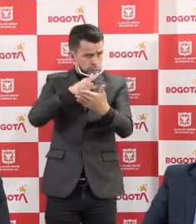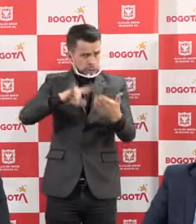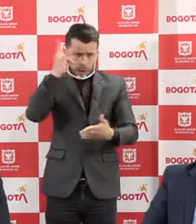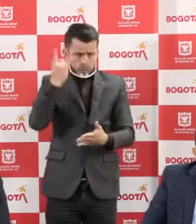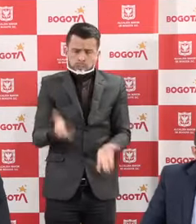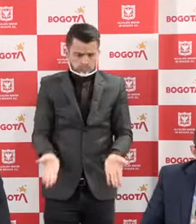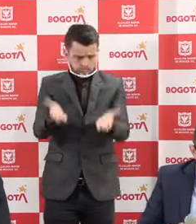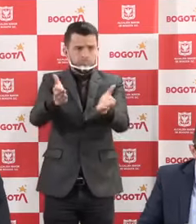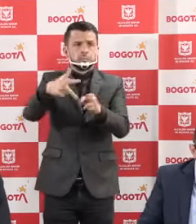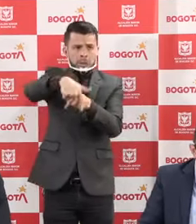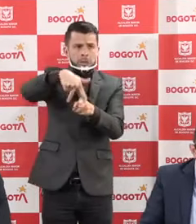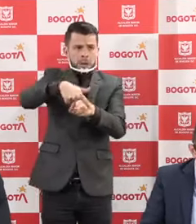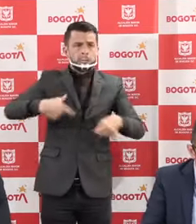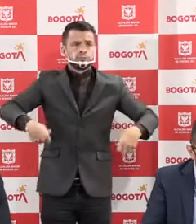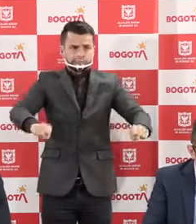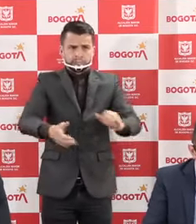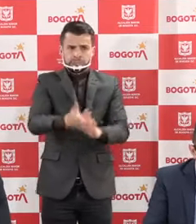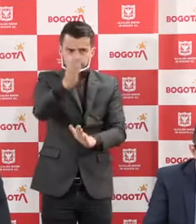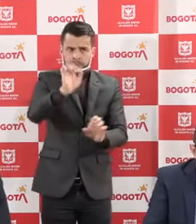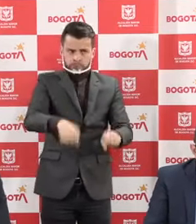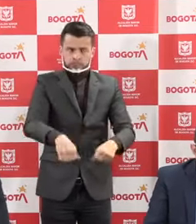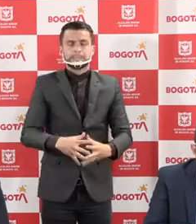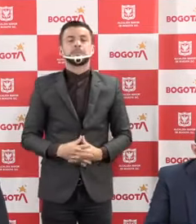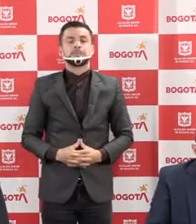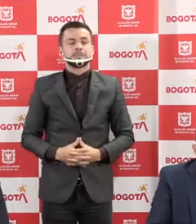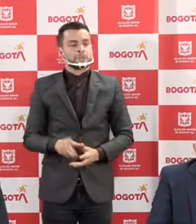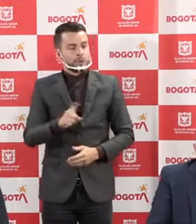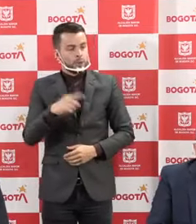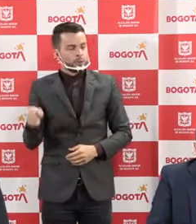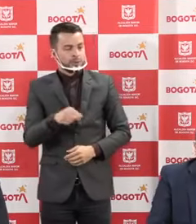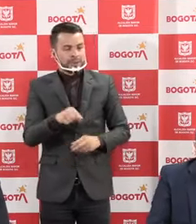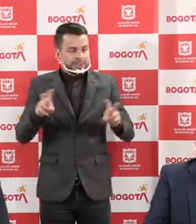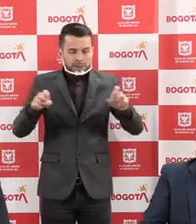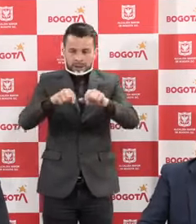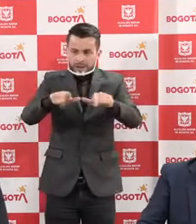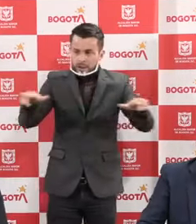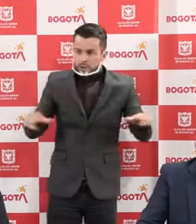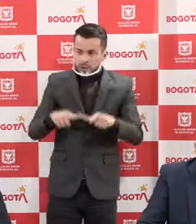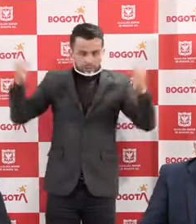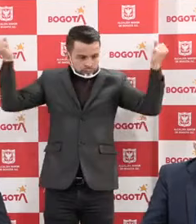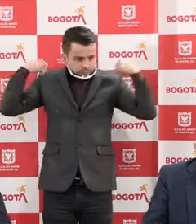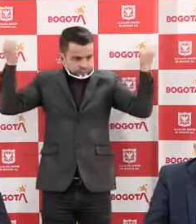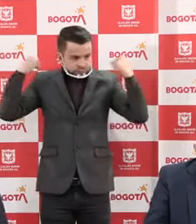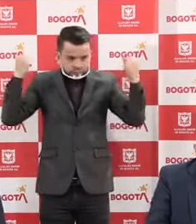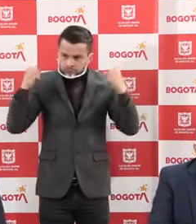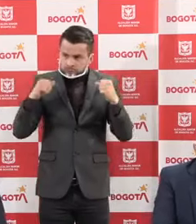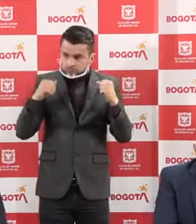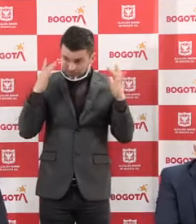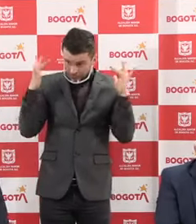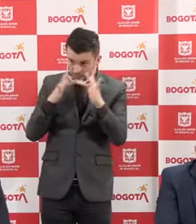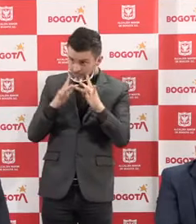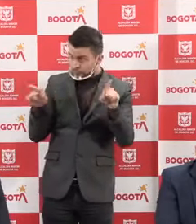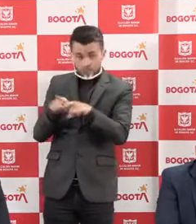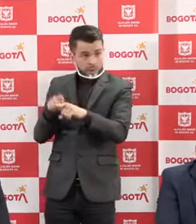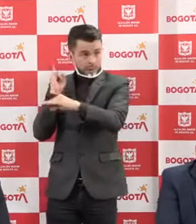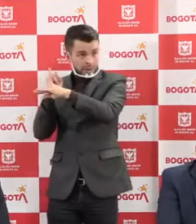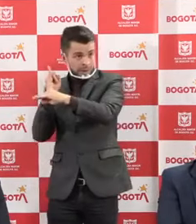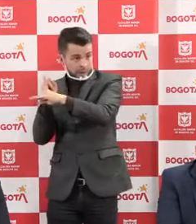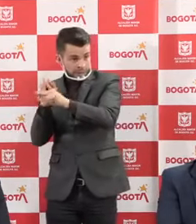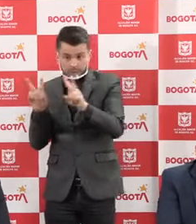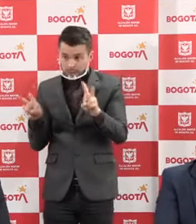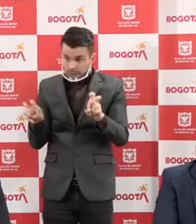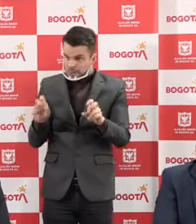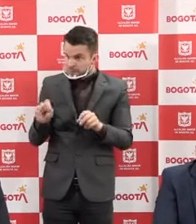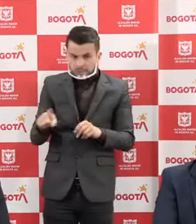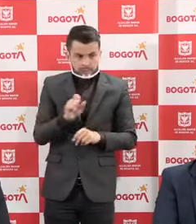motocicleta y preguntan también por los gimnasios tendrían la misma dinámica de los cultos religiosos todavía no está